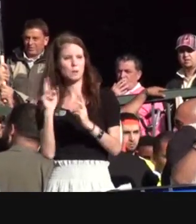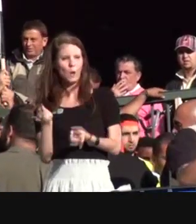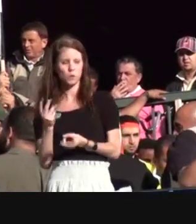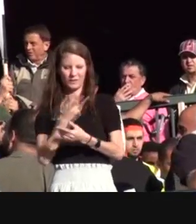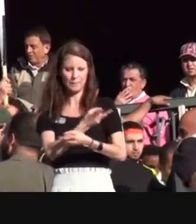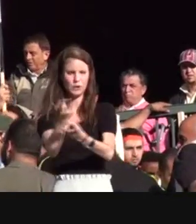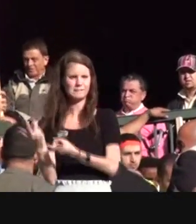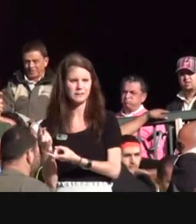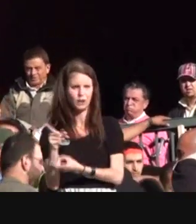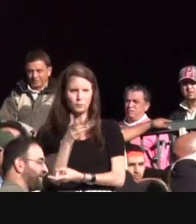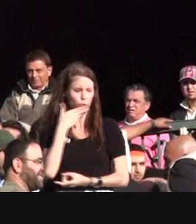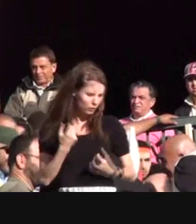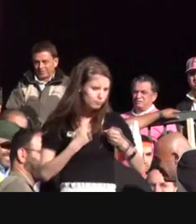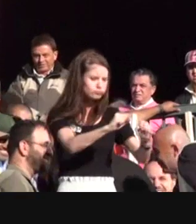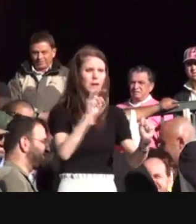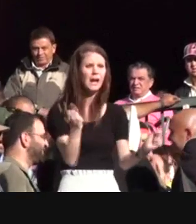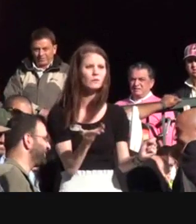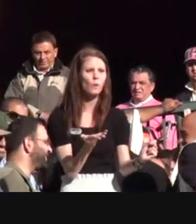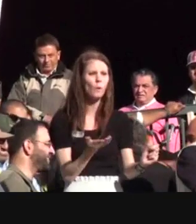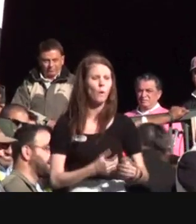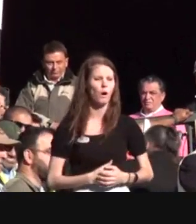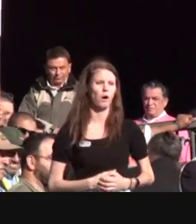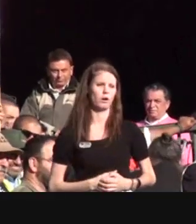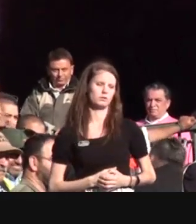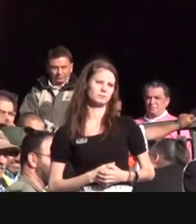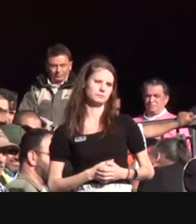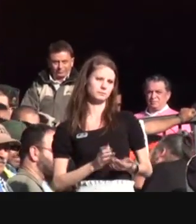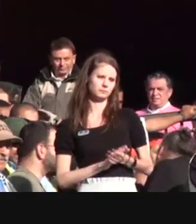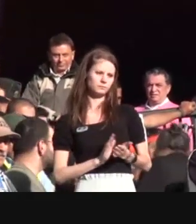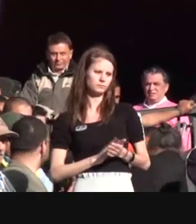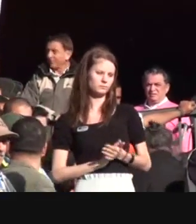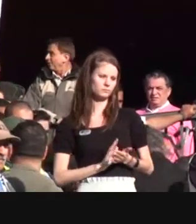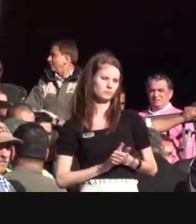demokrati, vägrar sätta handling bakom.